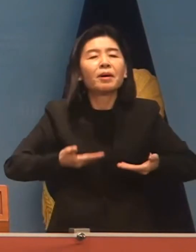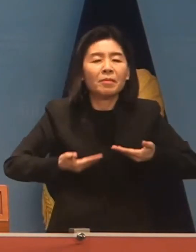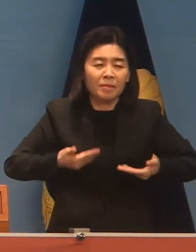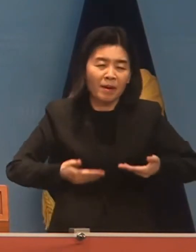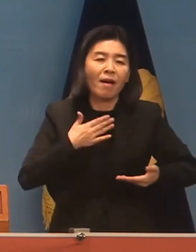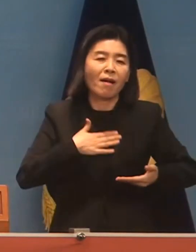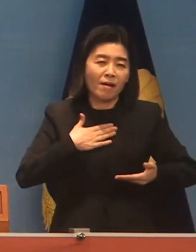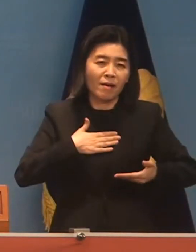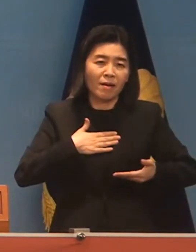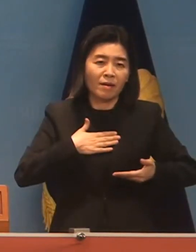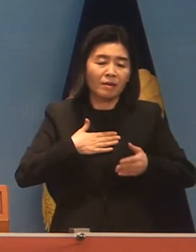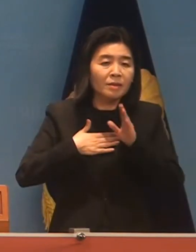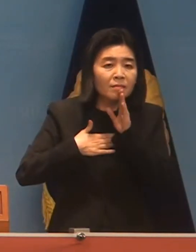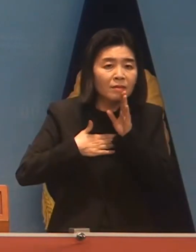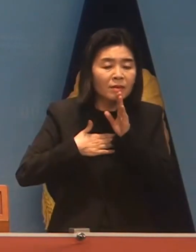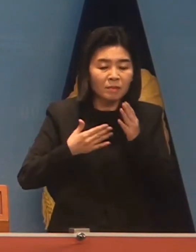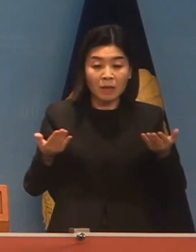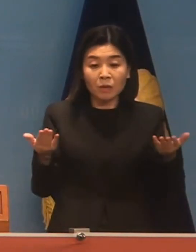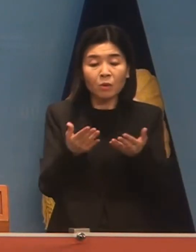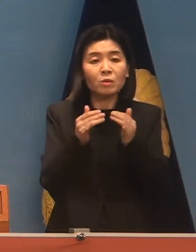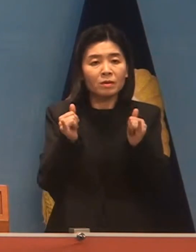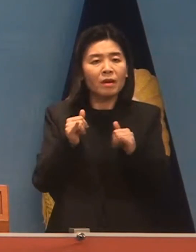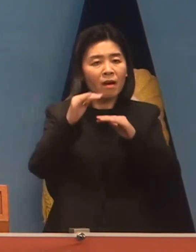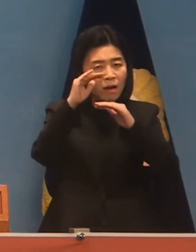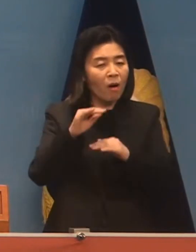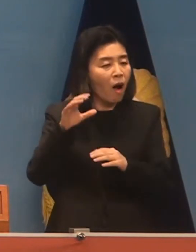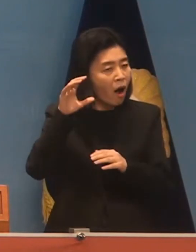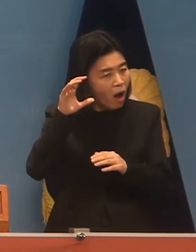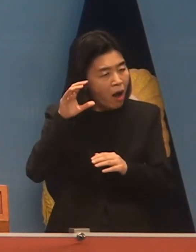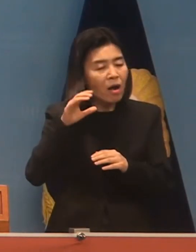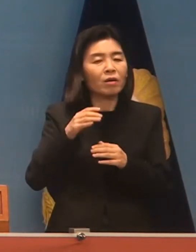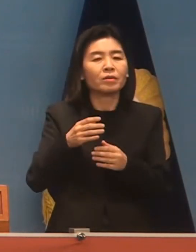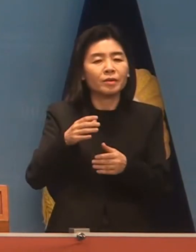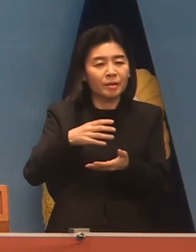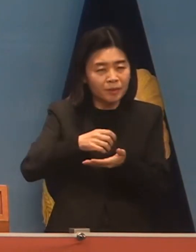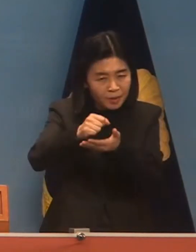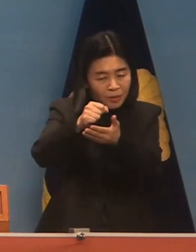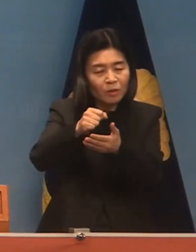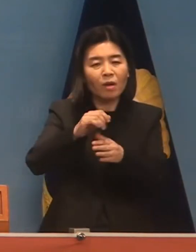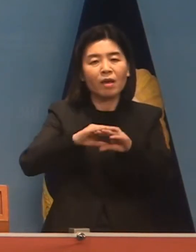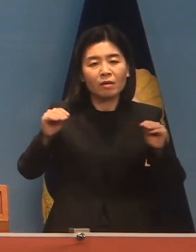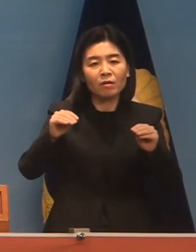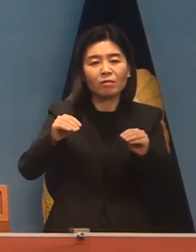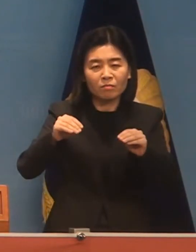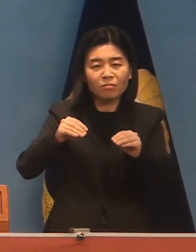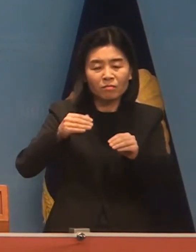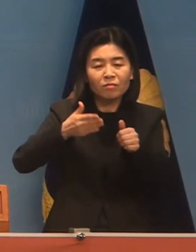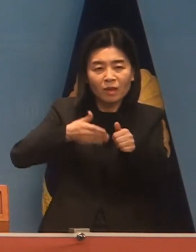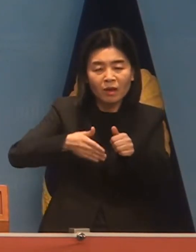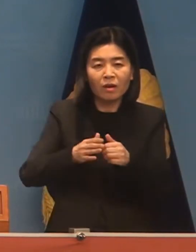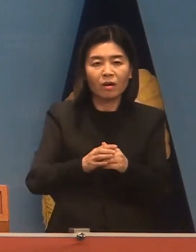노동자들의 얘기를 귀담아 들어주시고 해결 방법을 모색해 주시기 바랍니다. 국회는 어려운 일에 직면하면